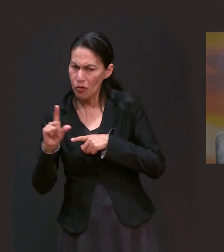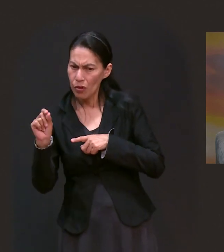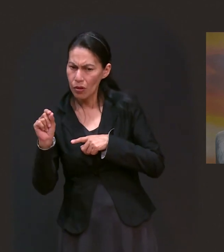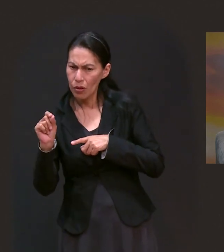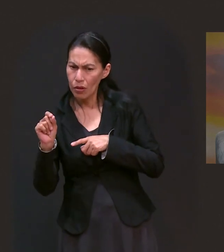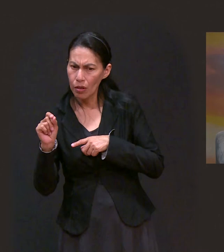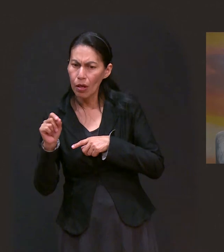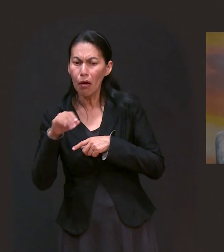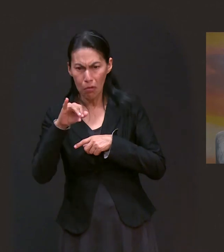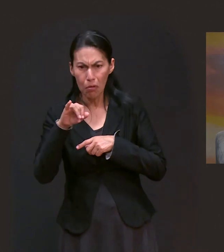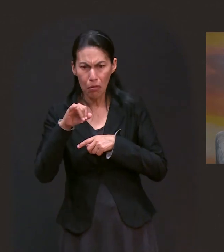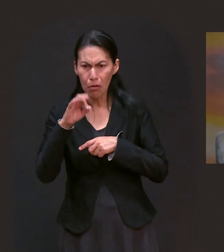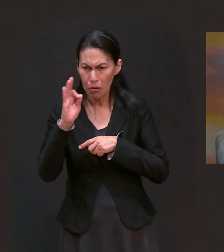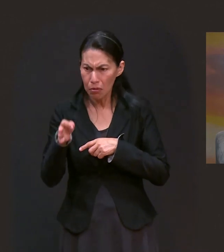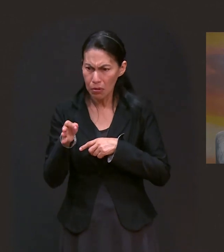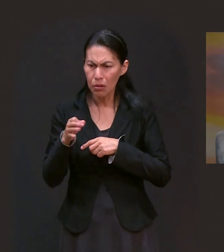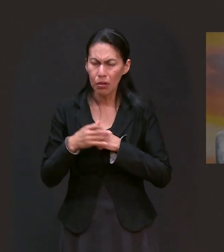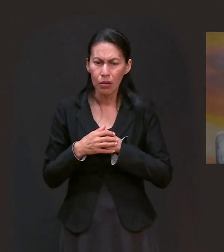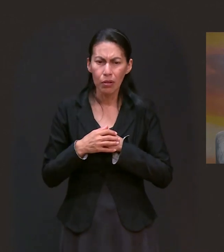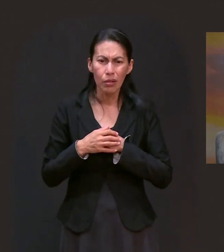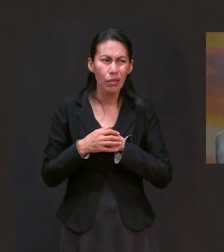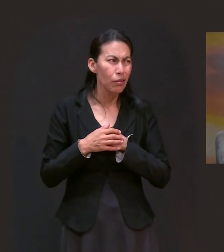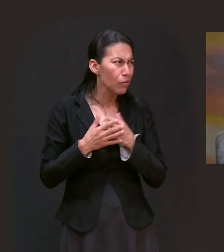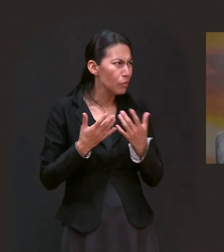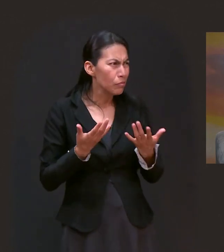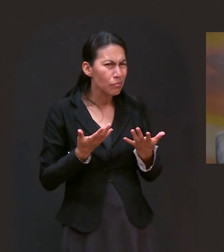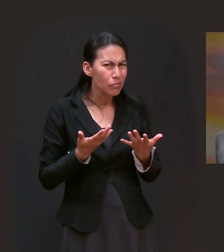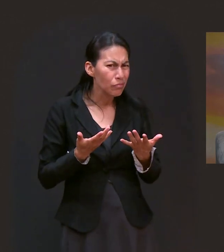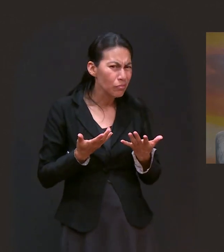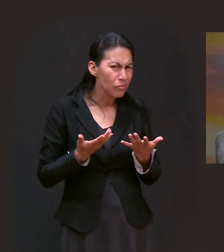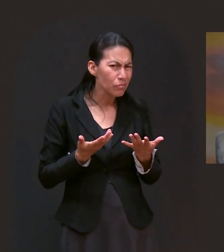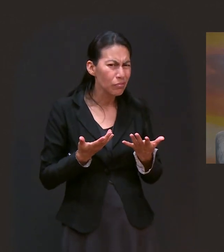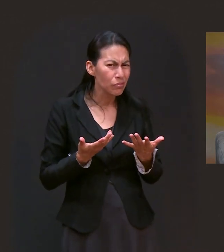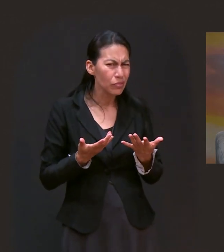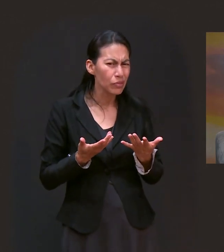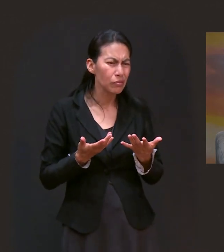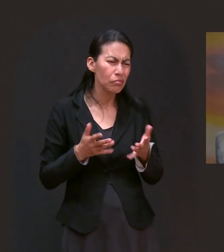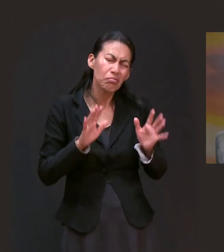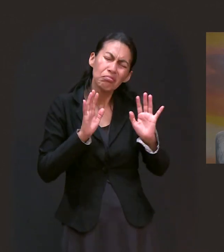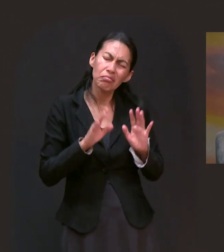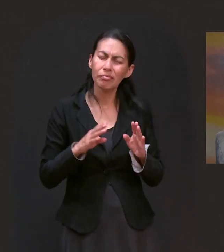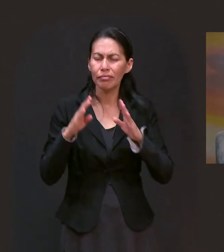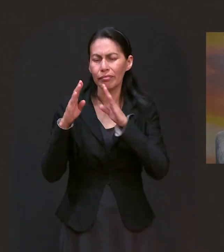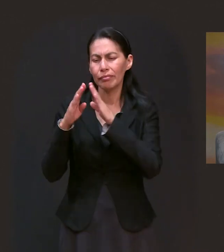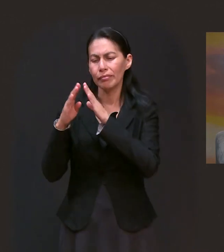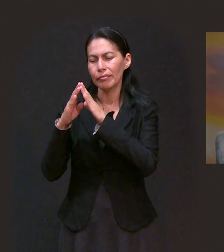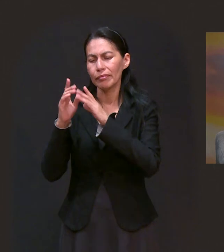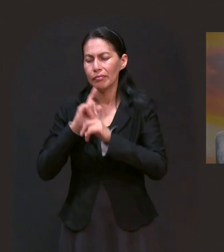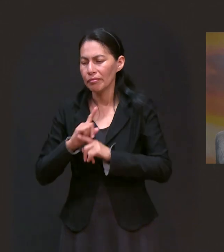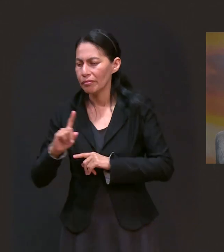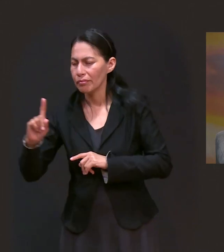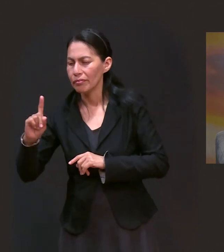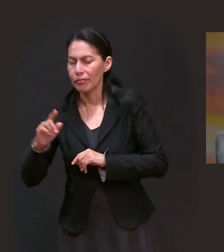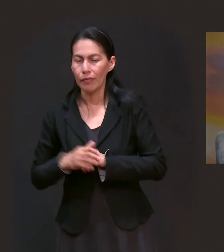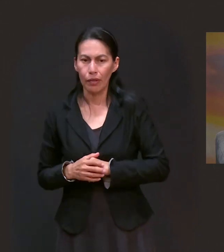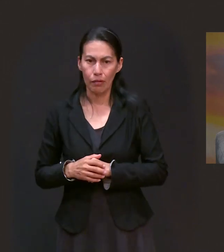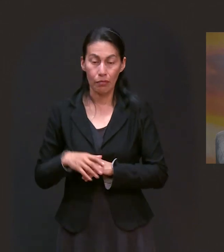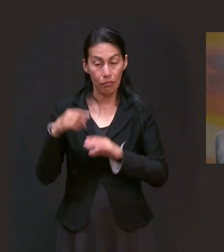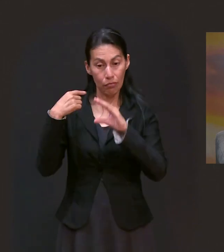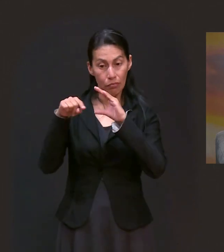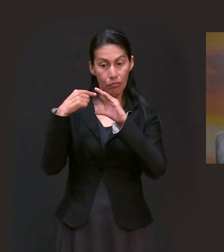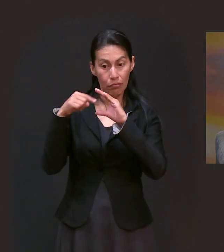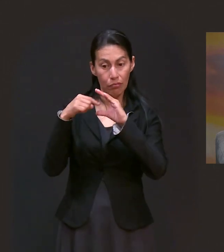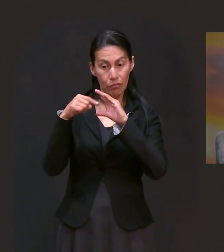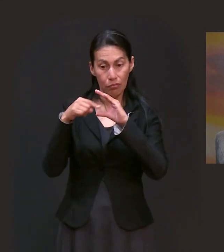si quedaste así que creo en que como que no me decían nada entonces me fui a mi caso